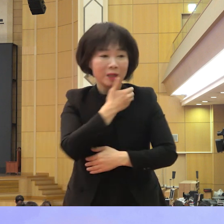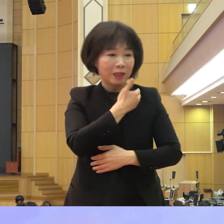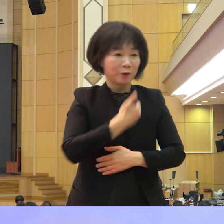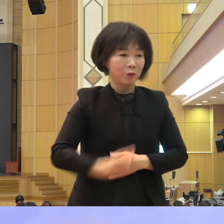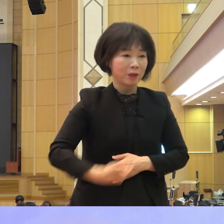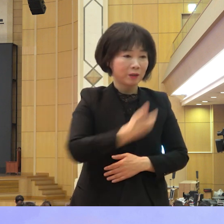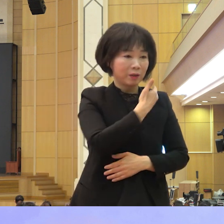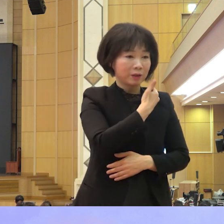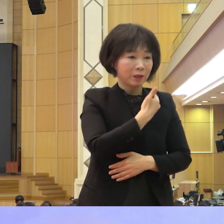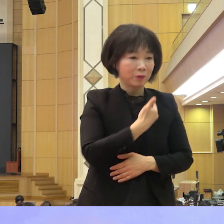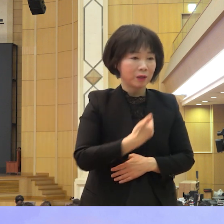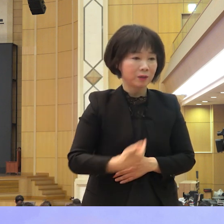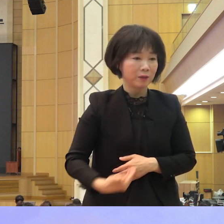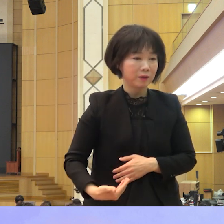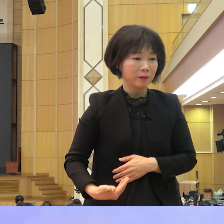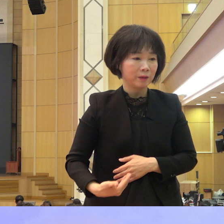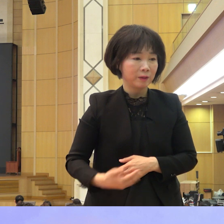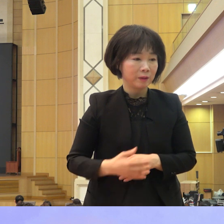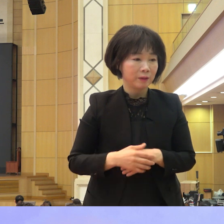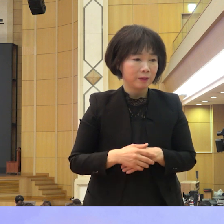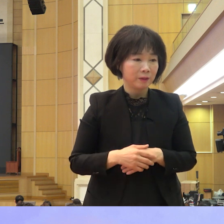가보겠습니다.